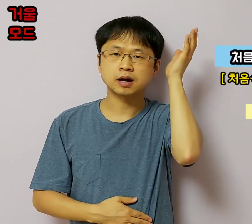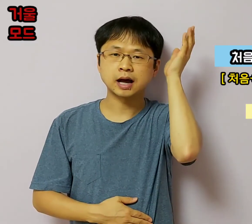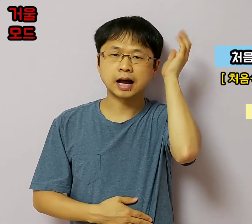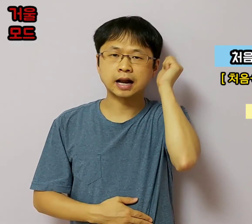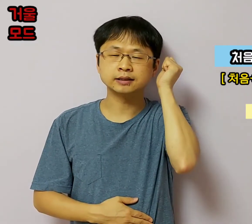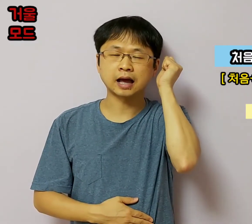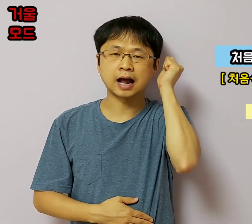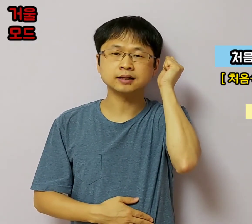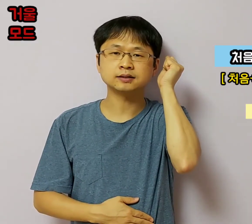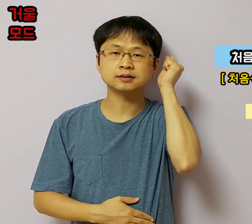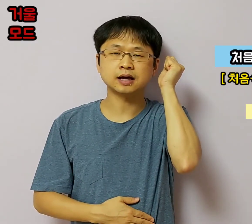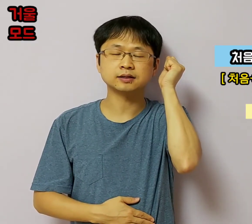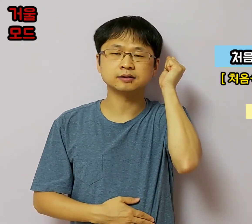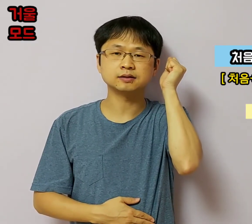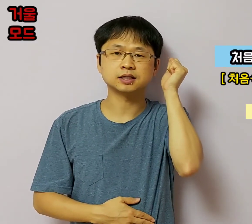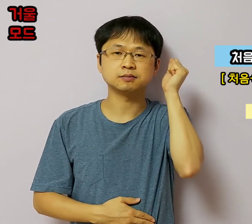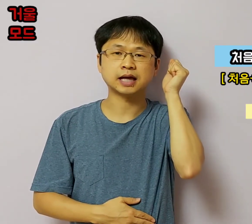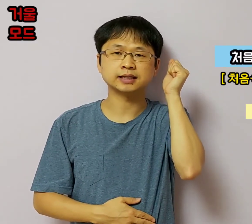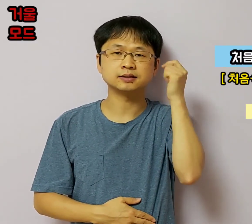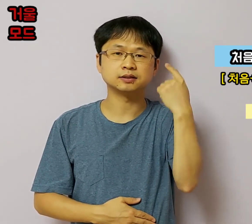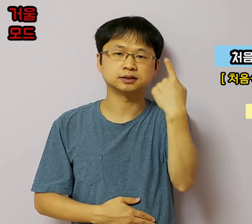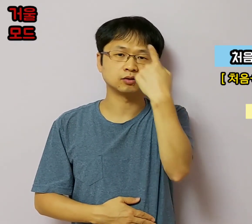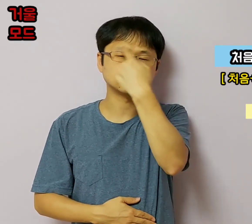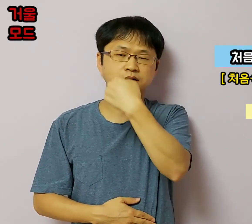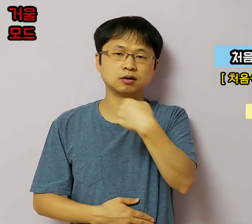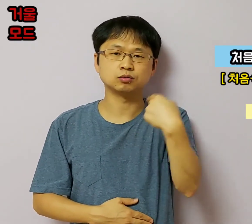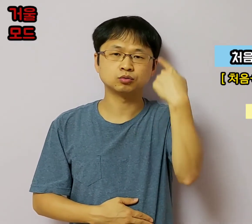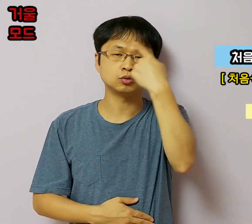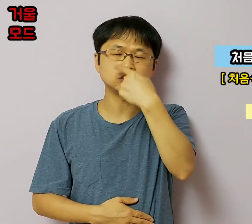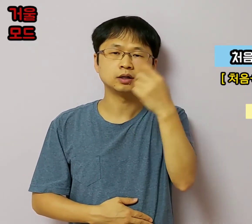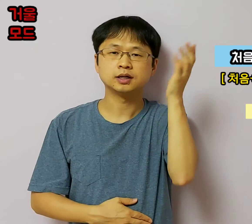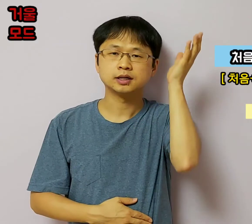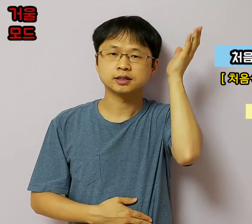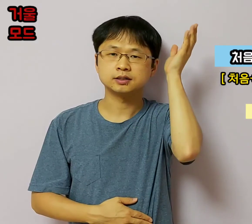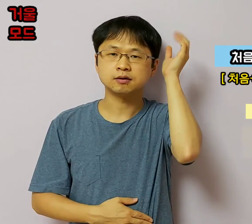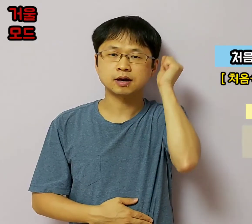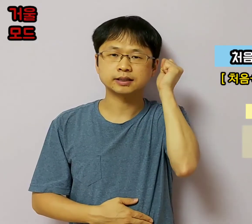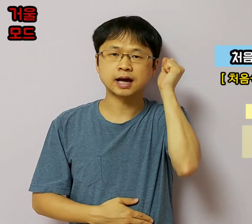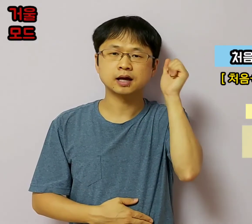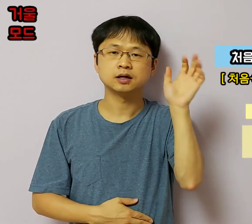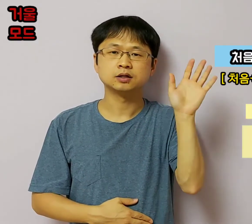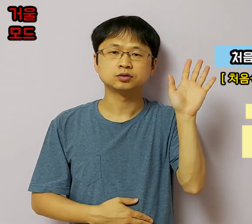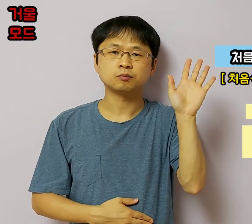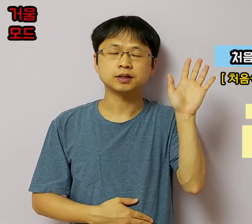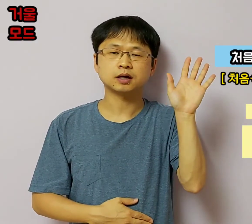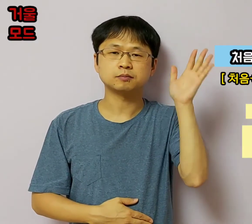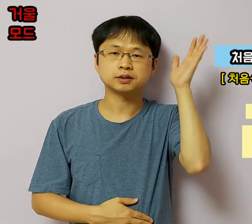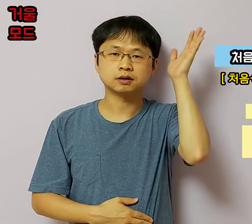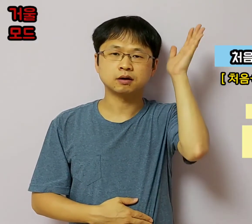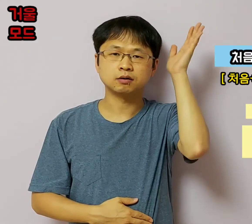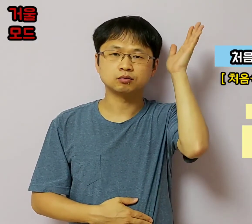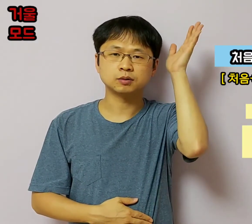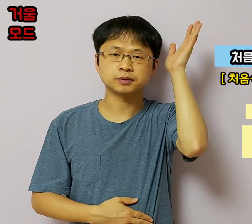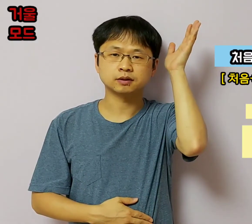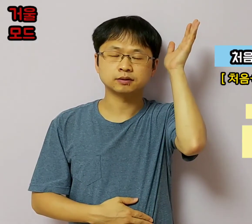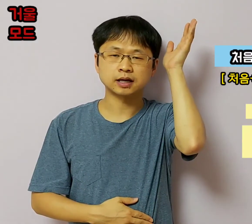뭔가 알 듯한 그런 느낌이 낯익은 거죠. 그래서 얼굴 기억하다, 손바닥을 펴서 얼굴 옆에서